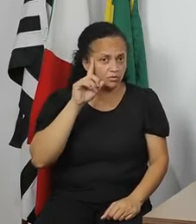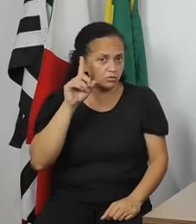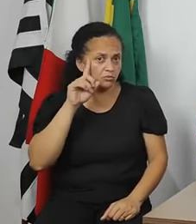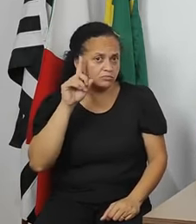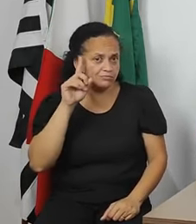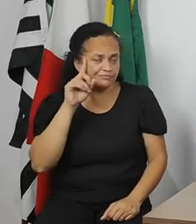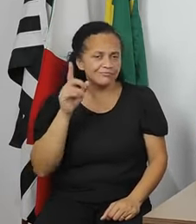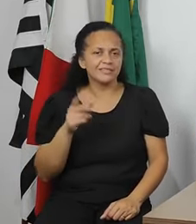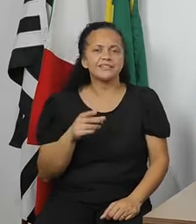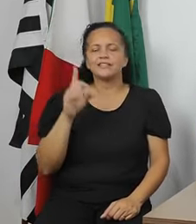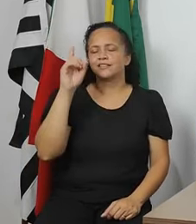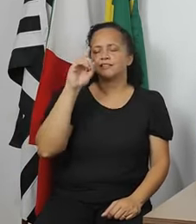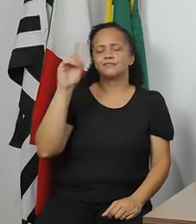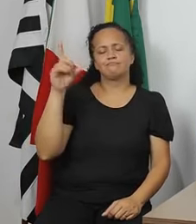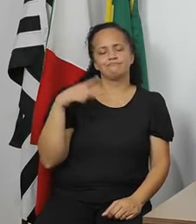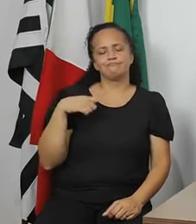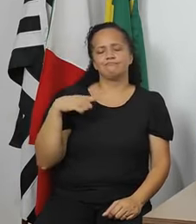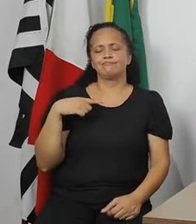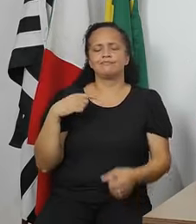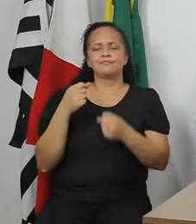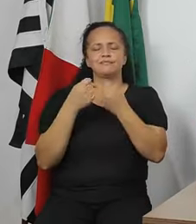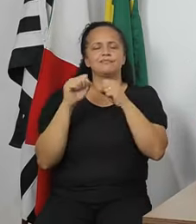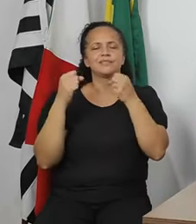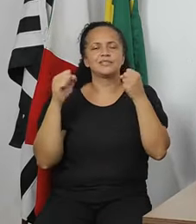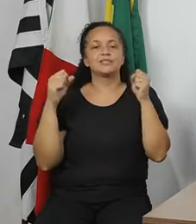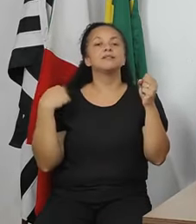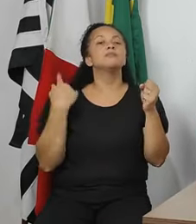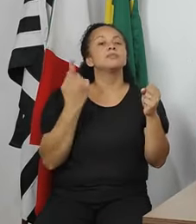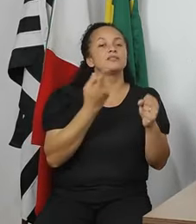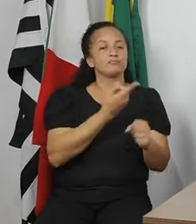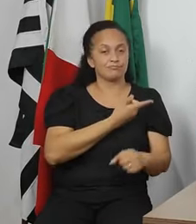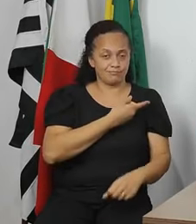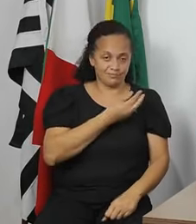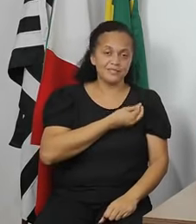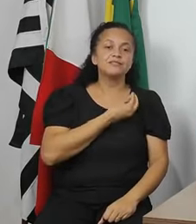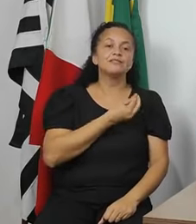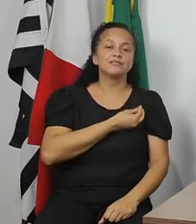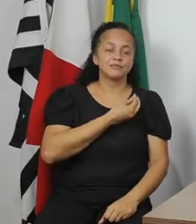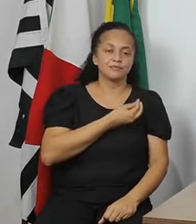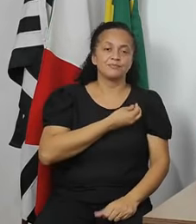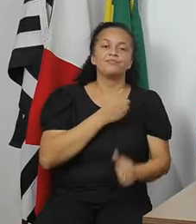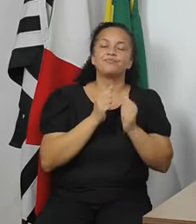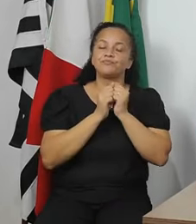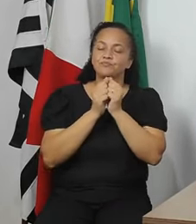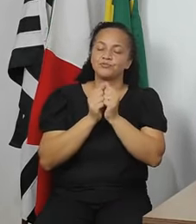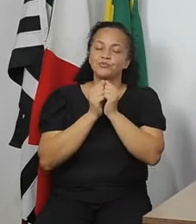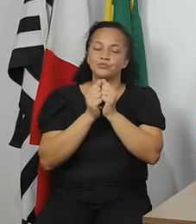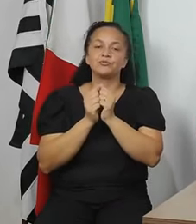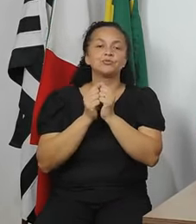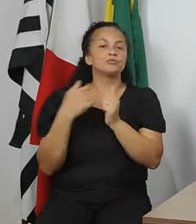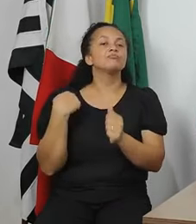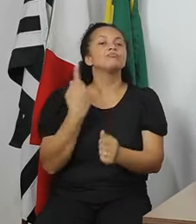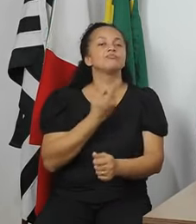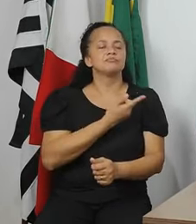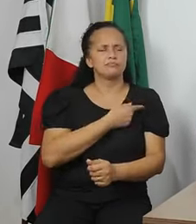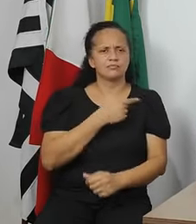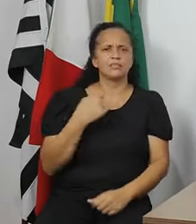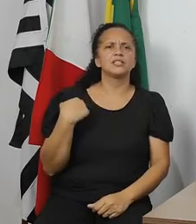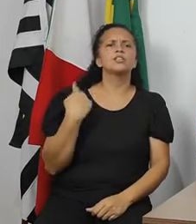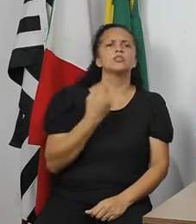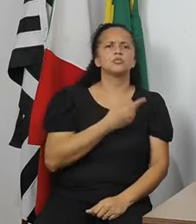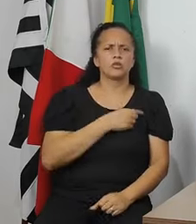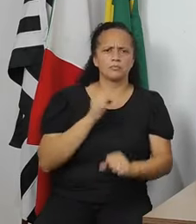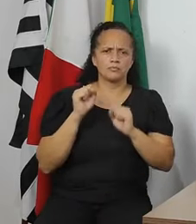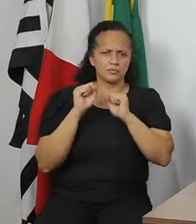Deus tem coisas grandes para fazer através das nossas vidas e nas nossas vidas. e que nós possamos pagar